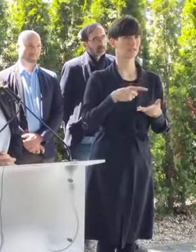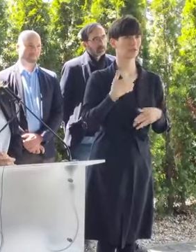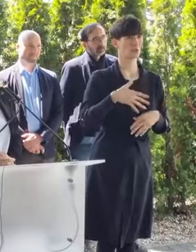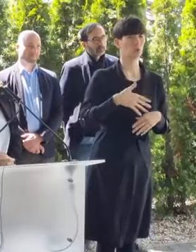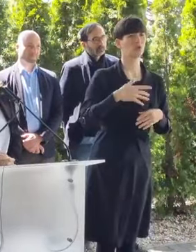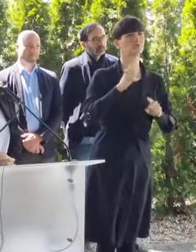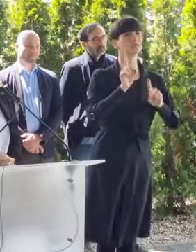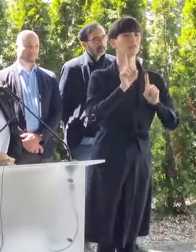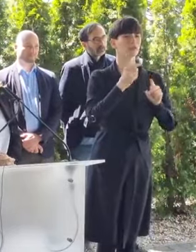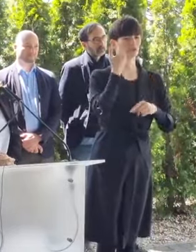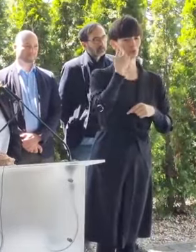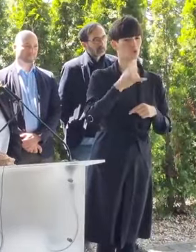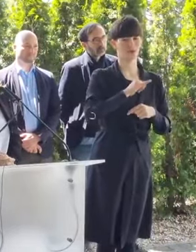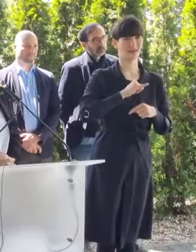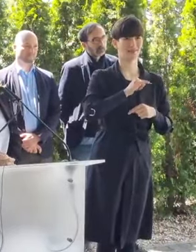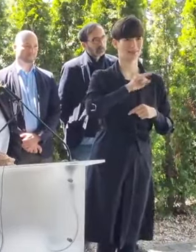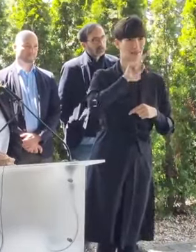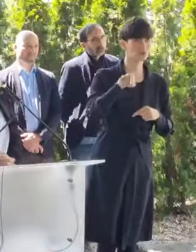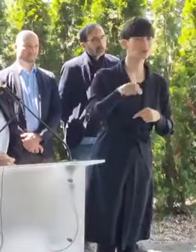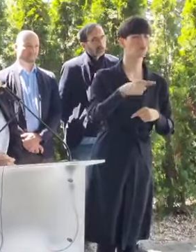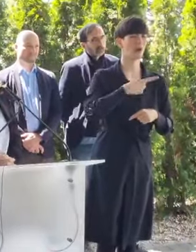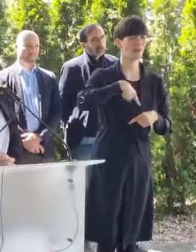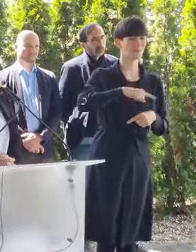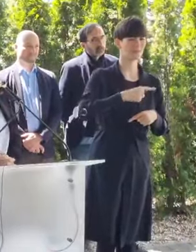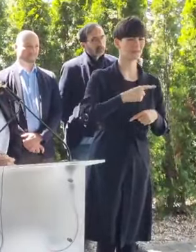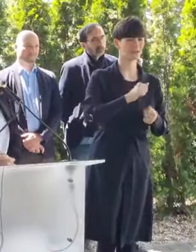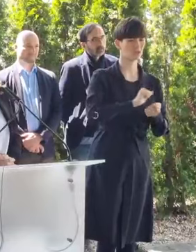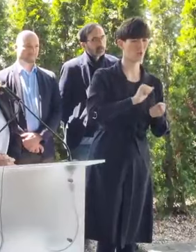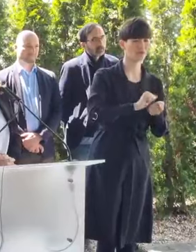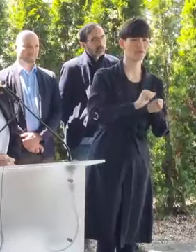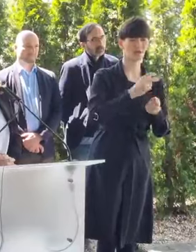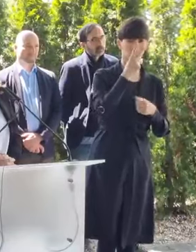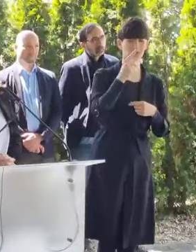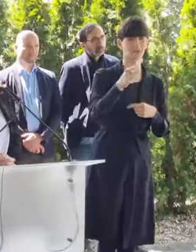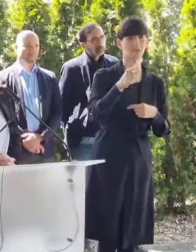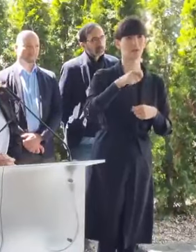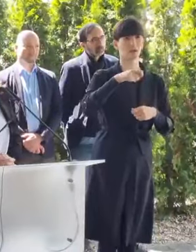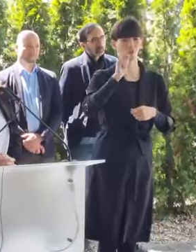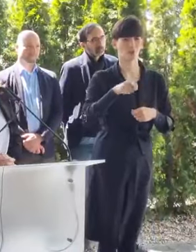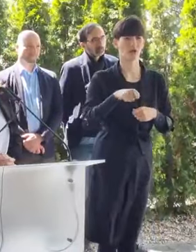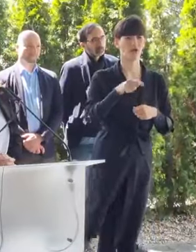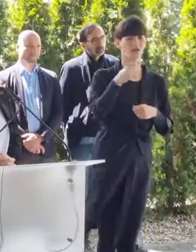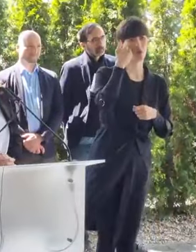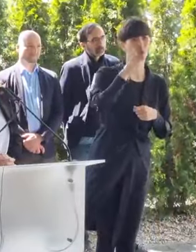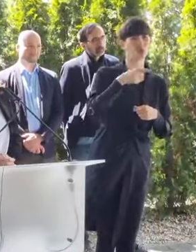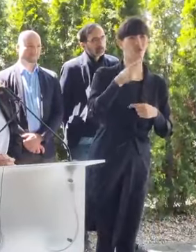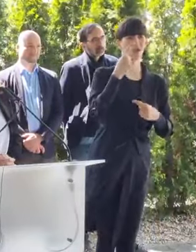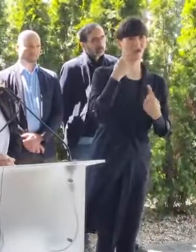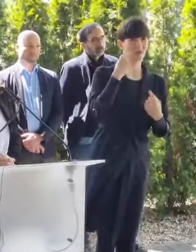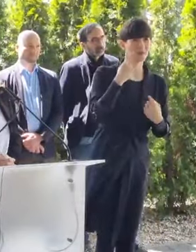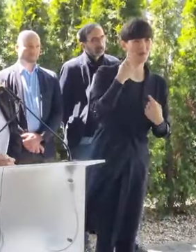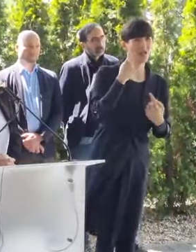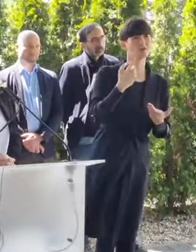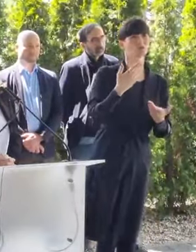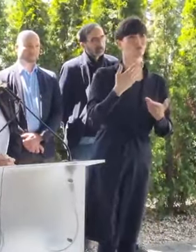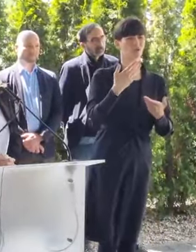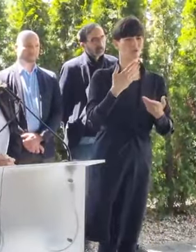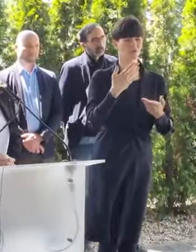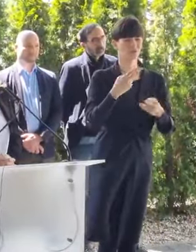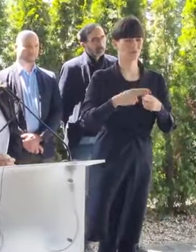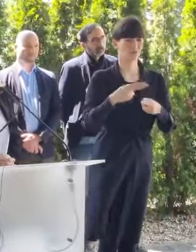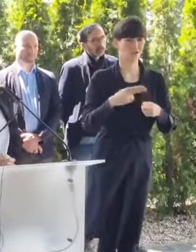nechce. Zažívame to často my novinári, ktorí tam chodíme, že my sme Ukrajincov videli plakať pri rôznych podobných príbehoch x-krát a potom prichádzame